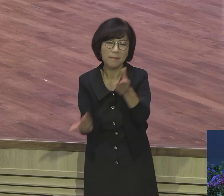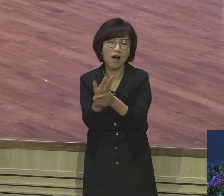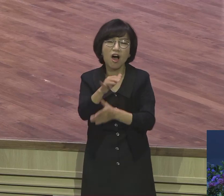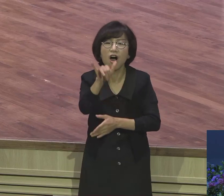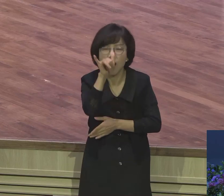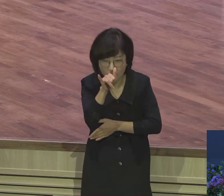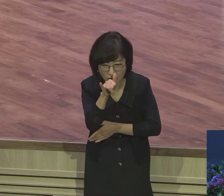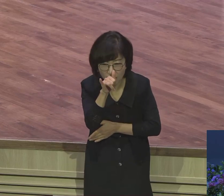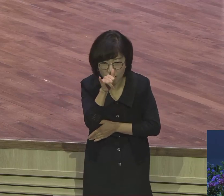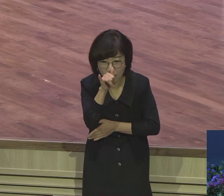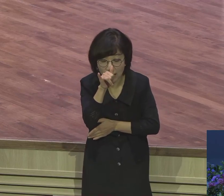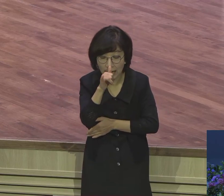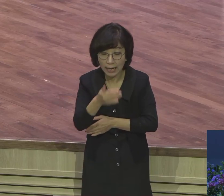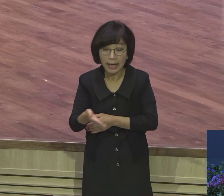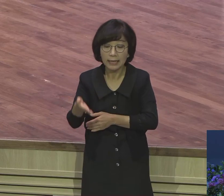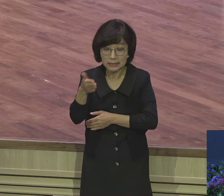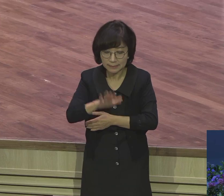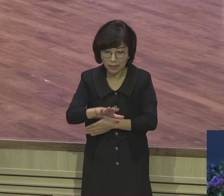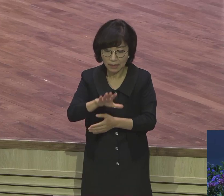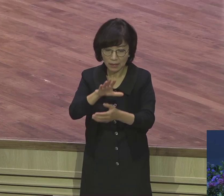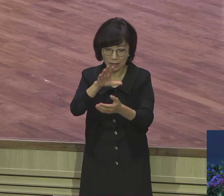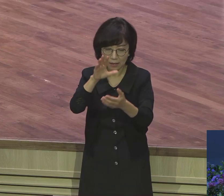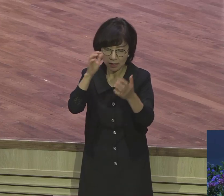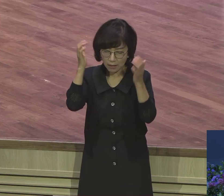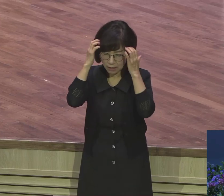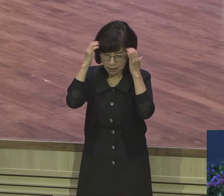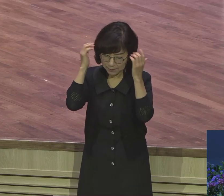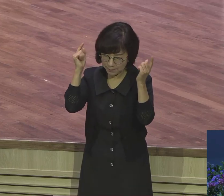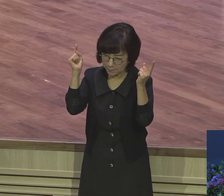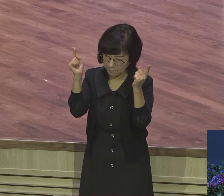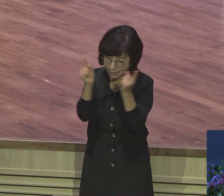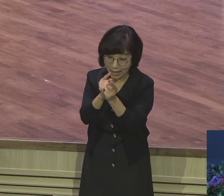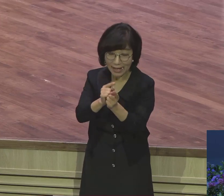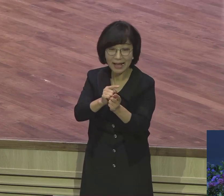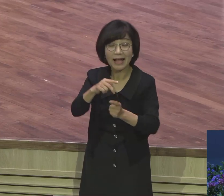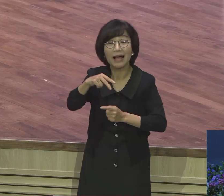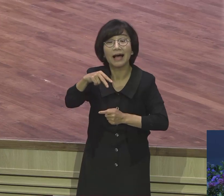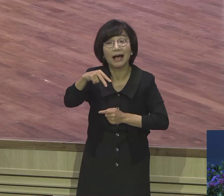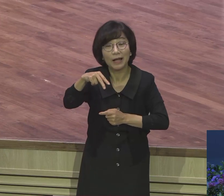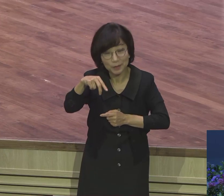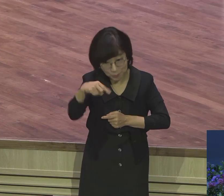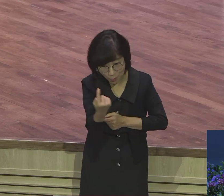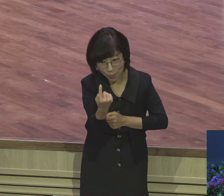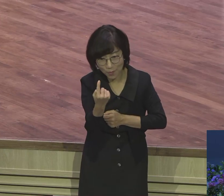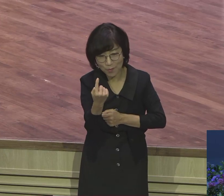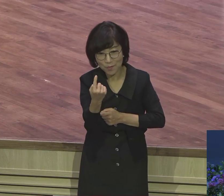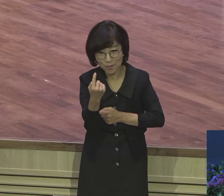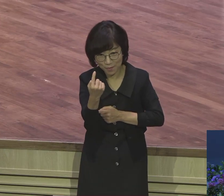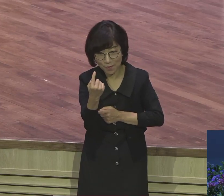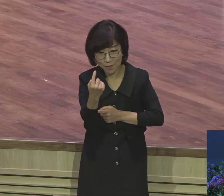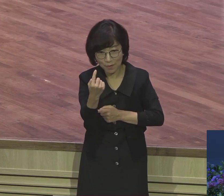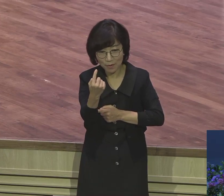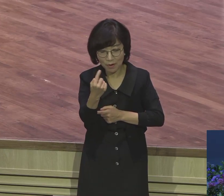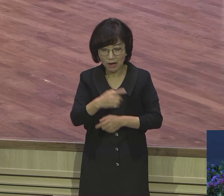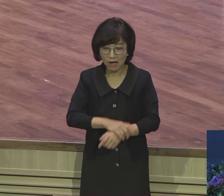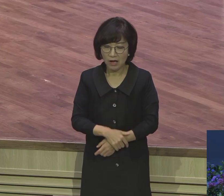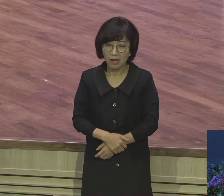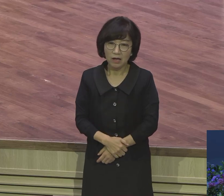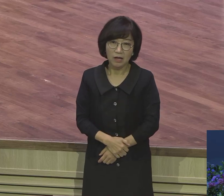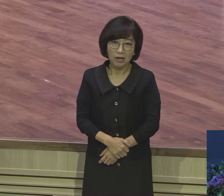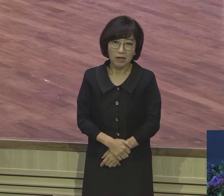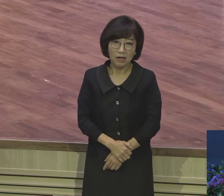있다는 거예요. 환란 중에도 그래서 환란이 올 수 있어요. 있어요. 이럴 때일수록 너무 힘들어.